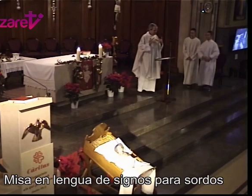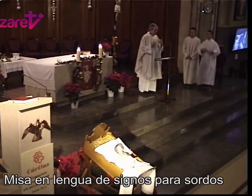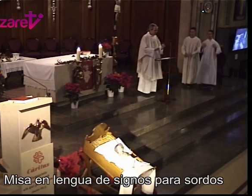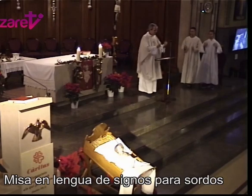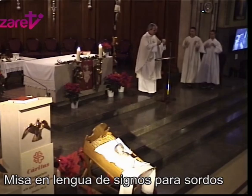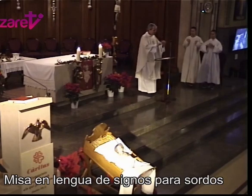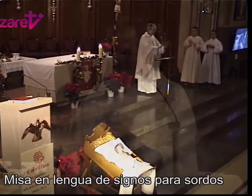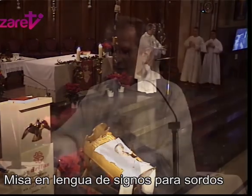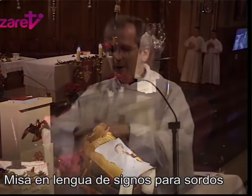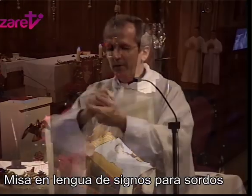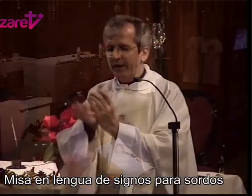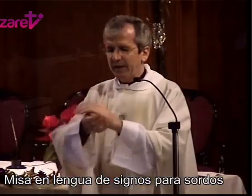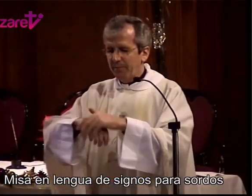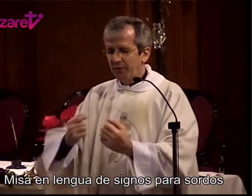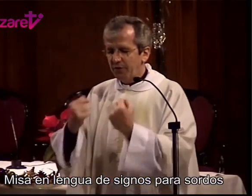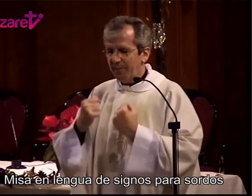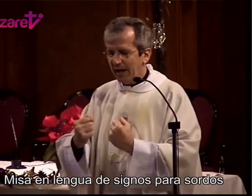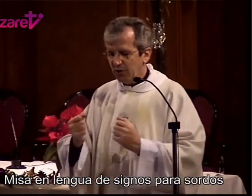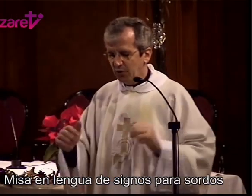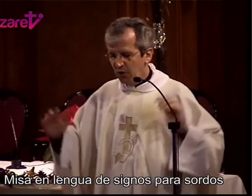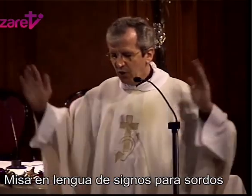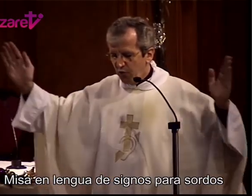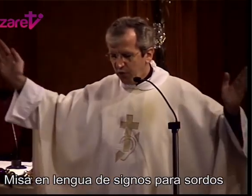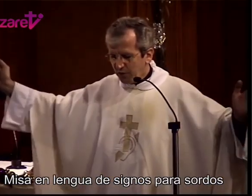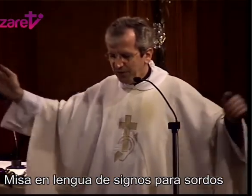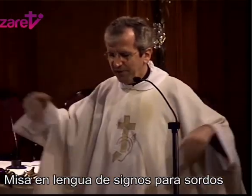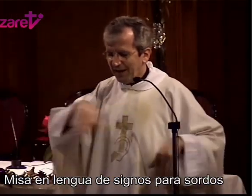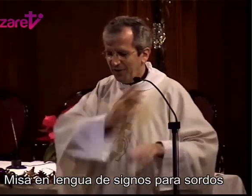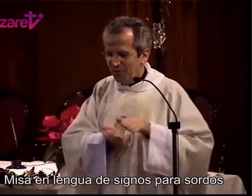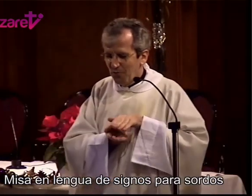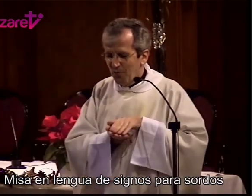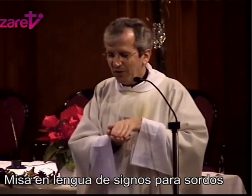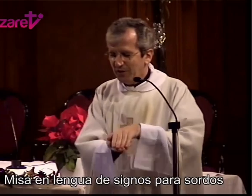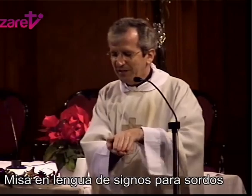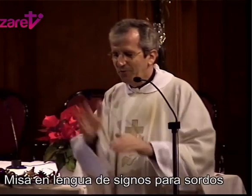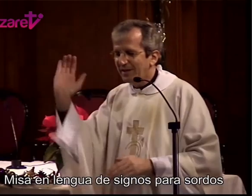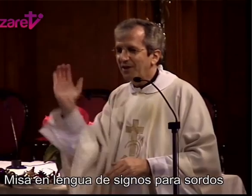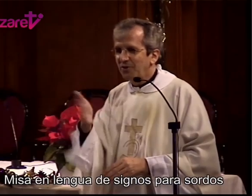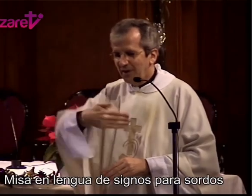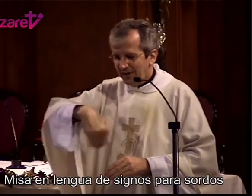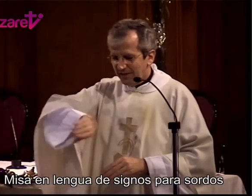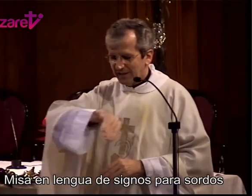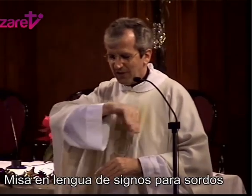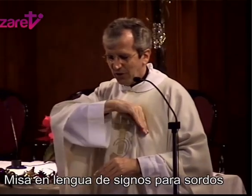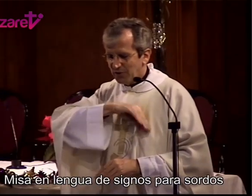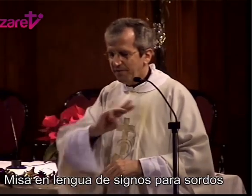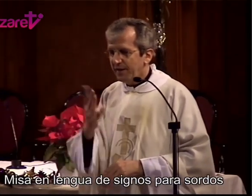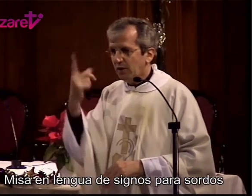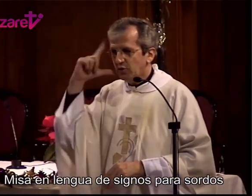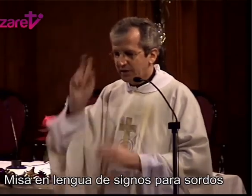Padeció bajo el poder de Poncio Pilato, fue crucificado, muerto y sepultado, descendió a los infiernos,